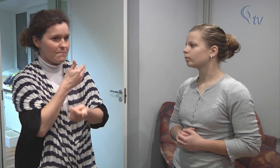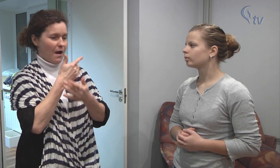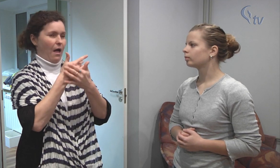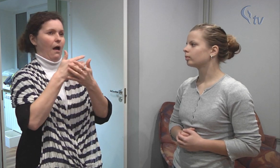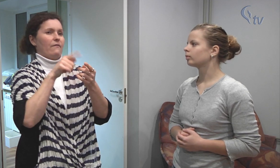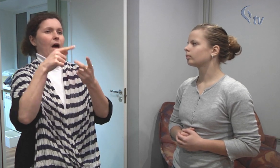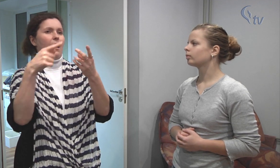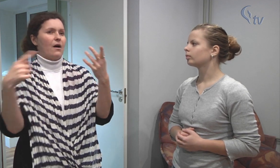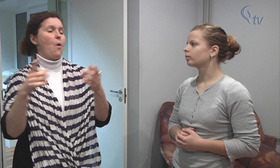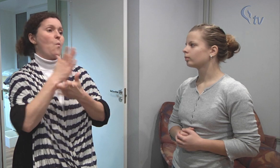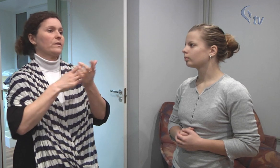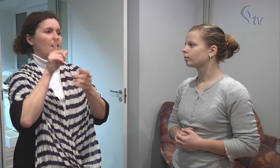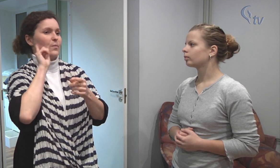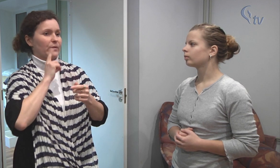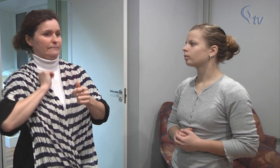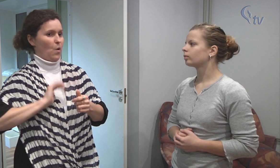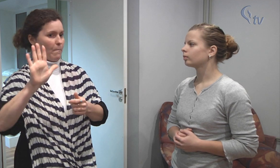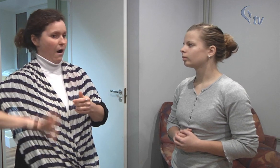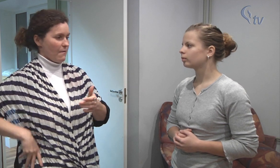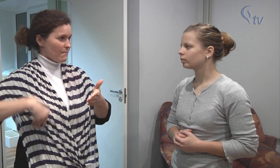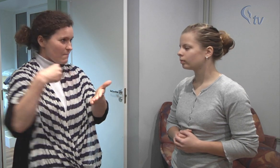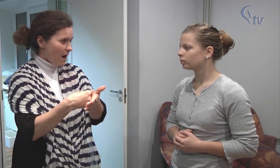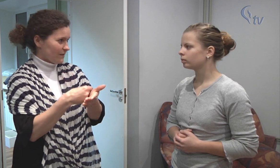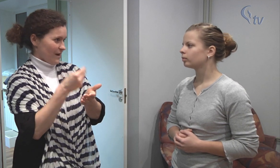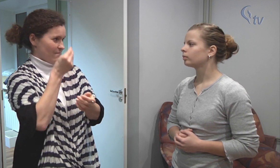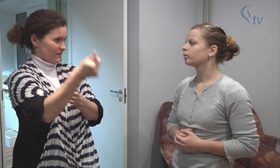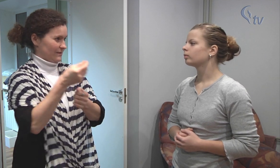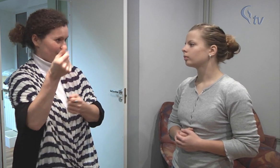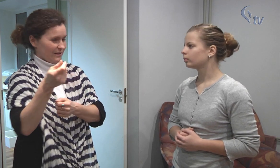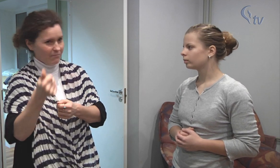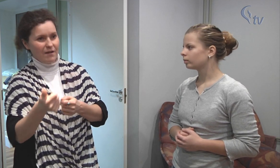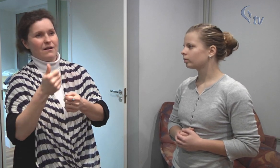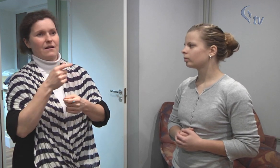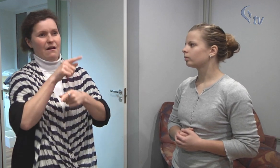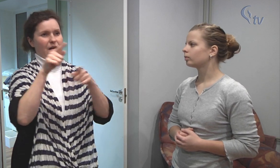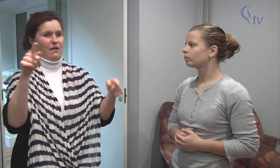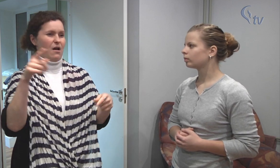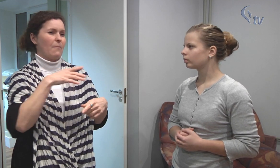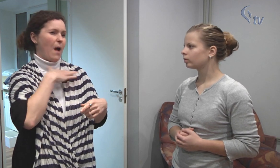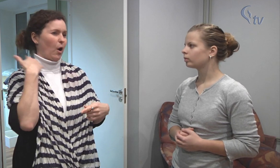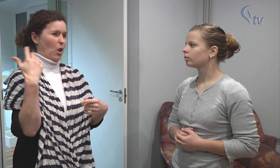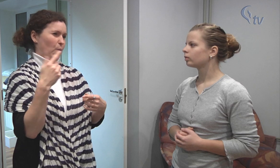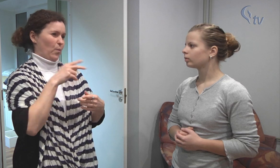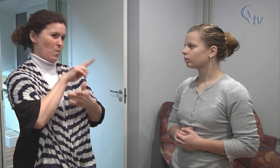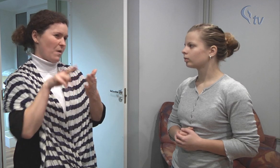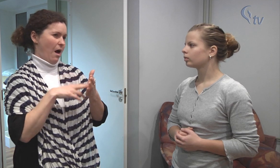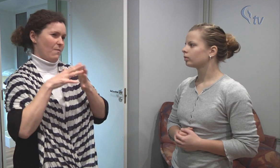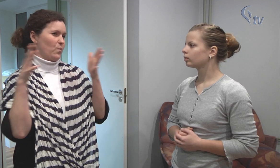et mitmeid selliseid probleeme on olnud ja kui on pidanud kurdid tellima mujalt tõlgist, nad on pidanud ise selle eest maksma, nii et probleeme